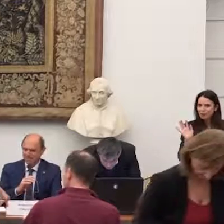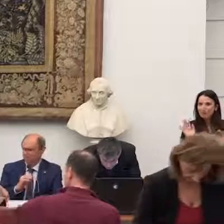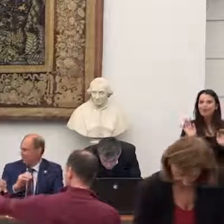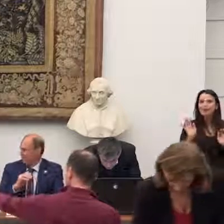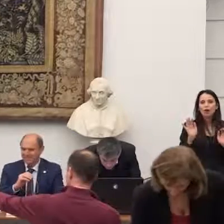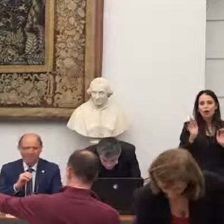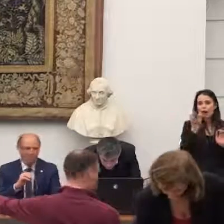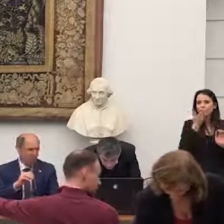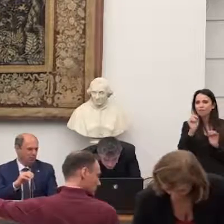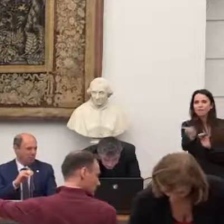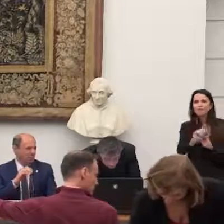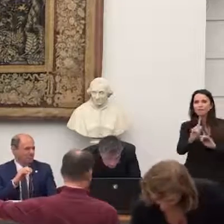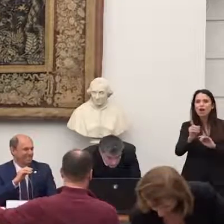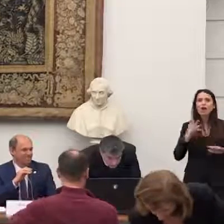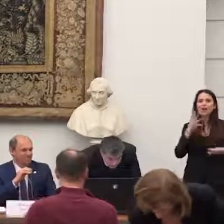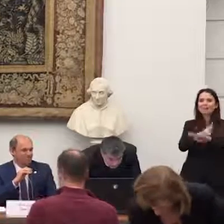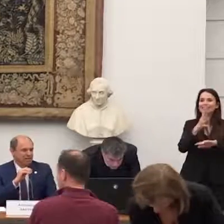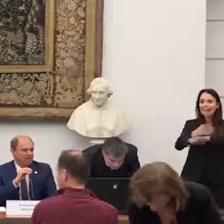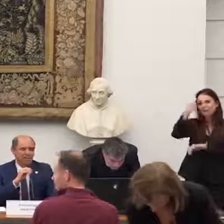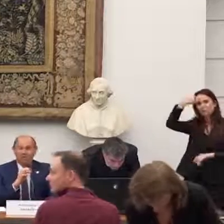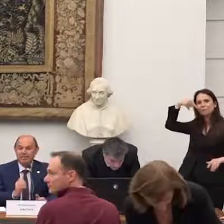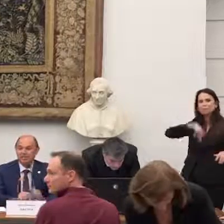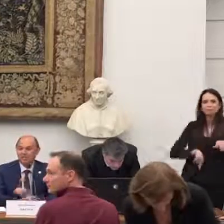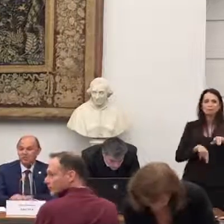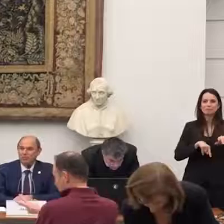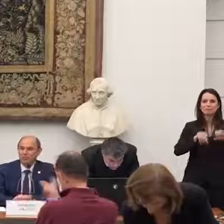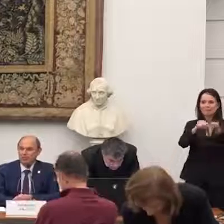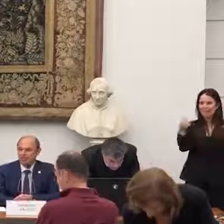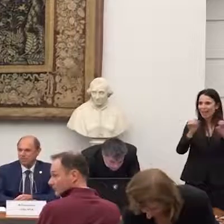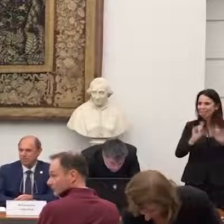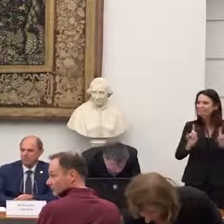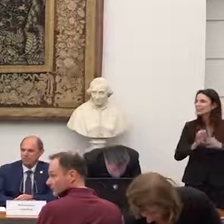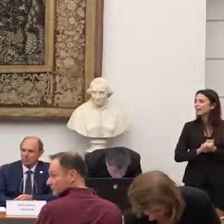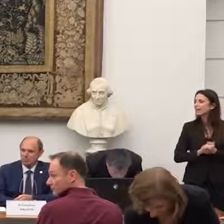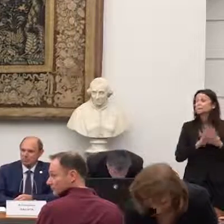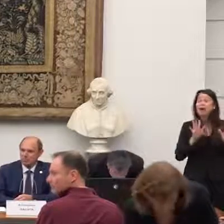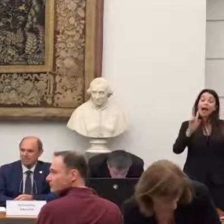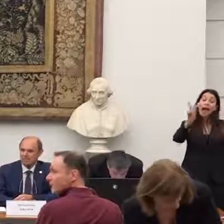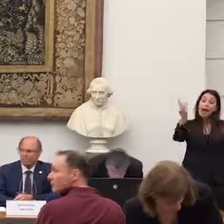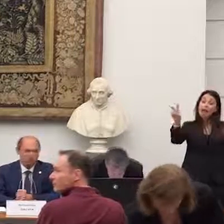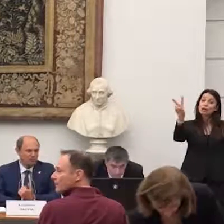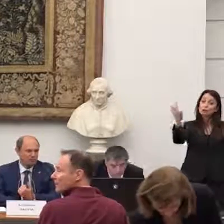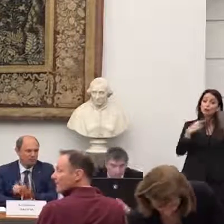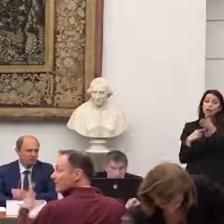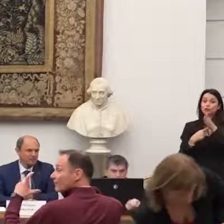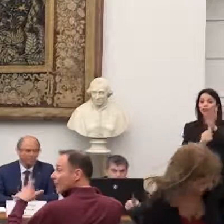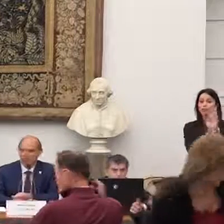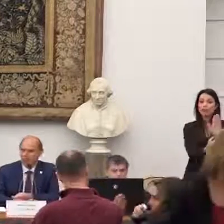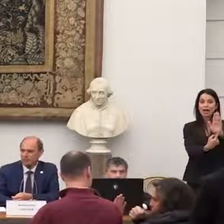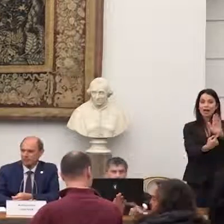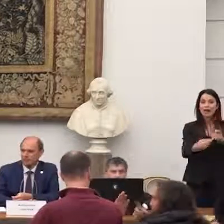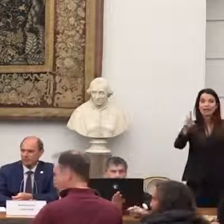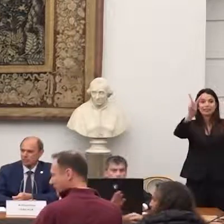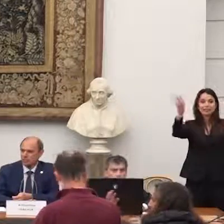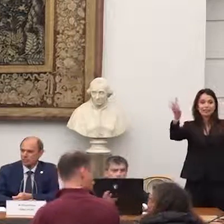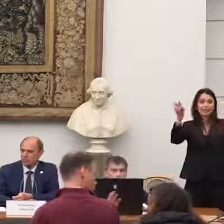psichiatra perché potrebbe essere pericoloso. Però l'argomento che mi è stato chiesto appunto di rappresentarvi, come vedete dal titolo, è